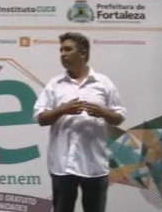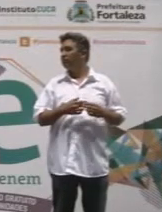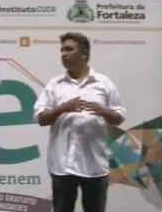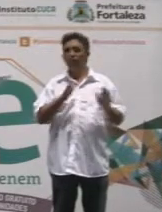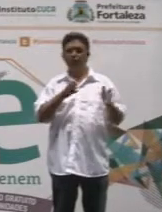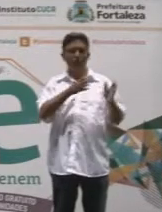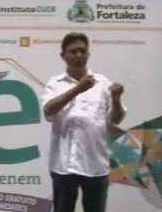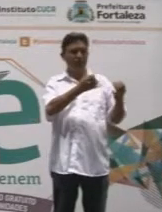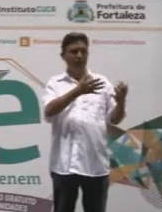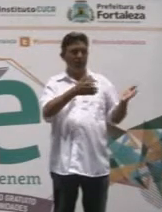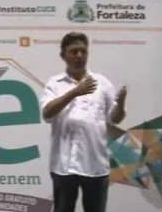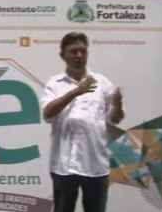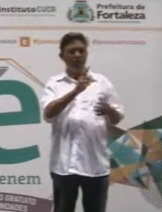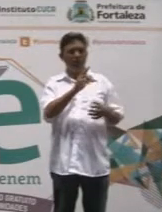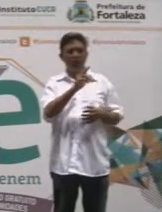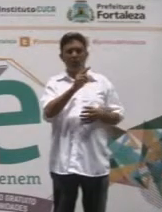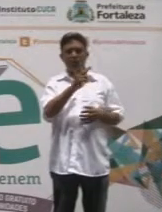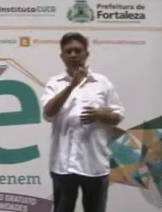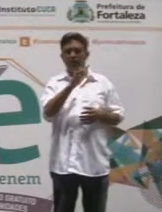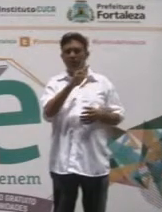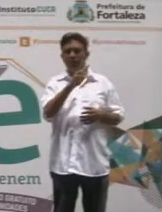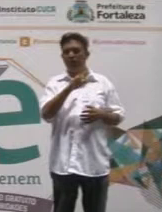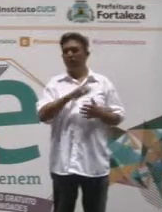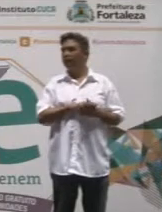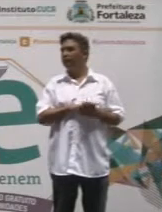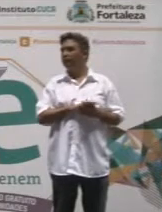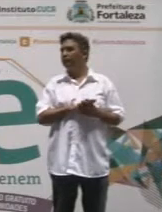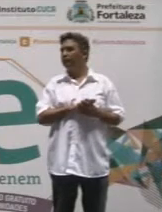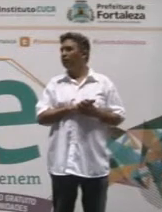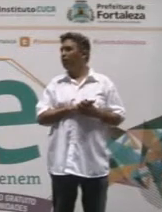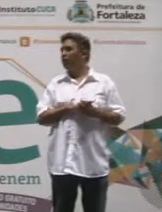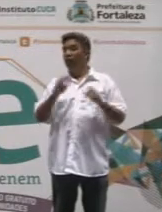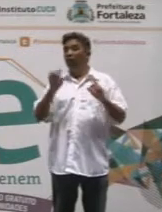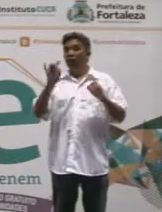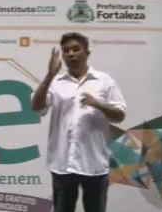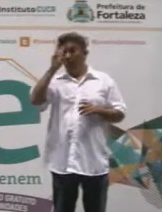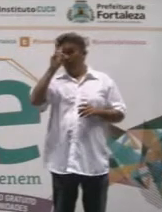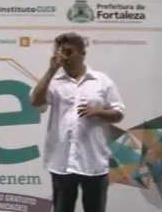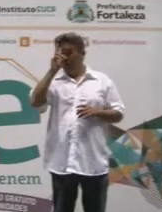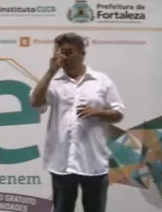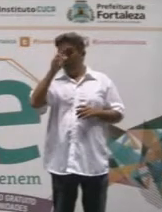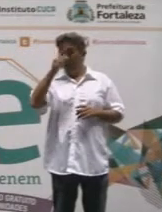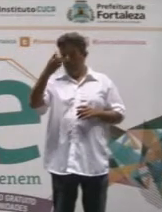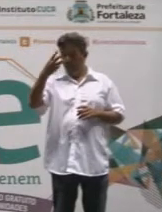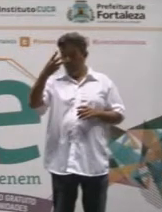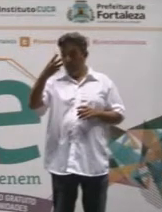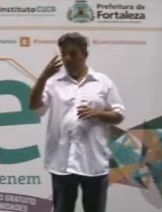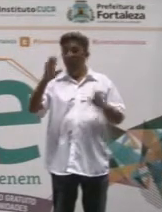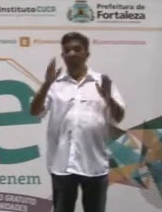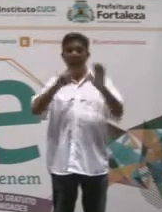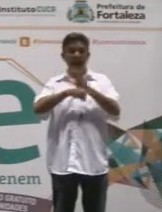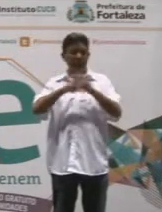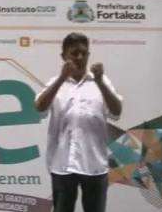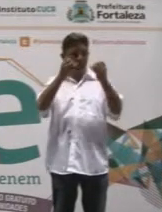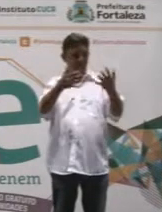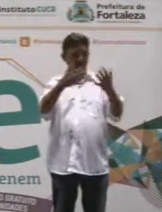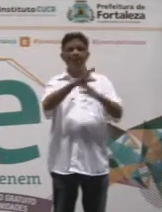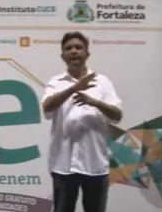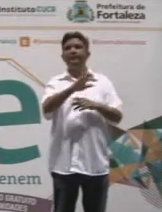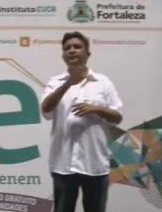Não, mas aí eu já fiz. Aí a 13, mesma coisa. Só para lembrar o que tem a ver com a questão 13. O HIV, ele é